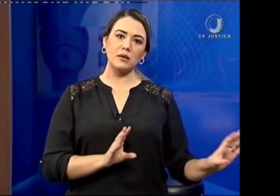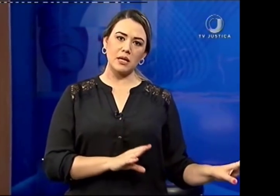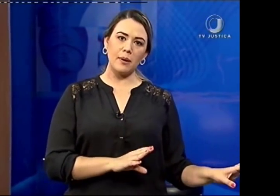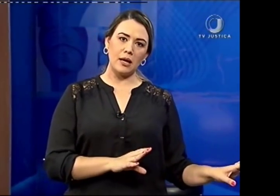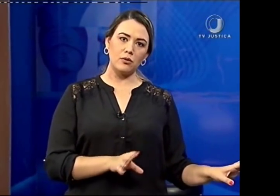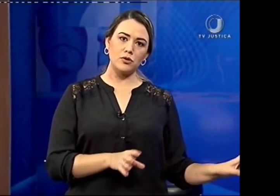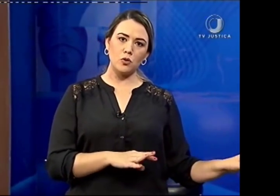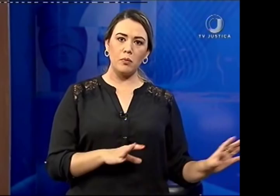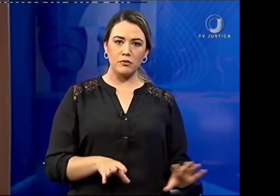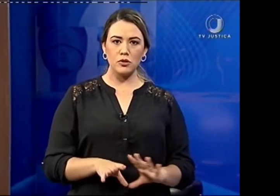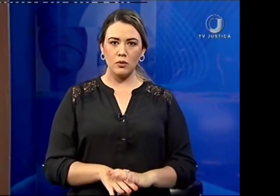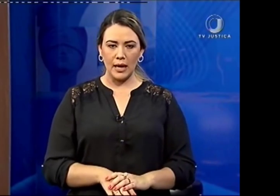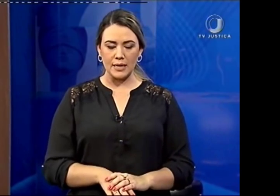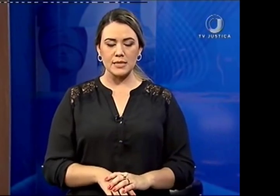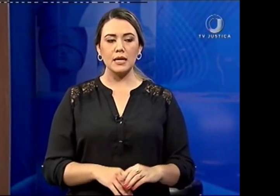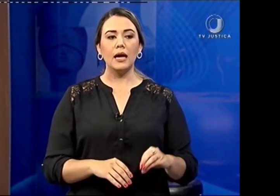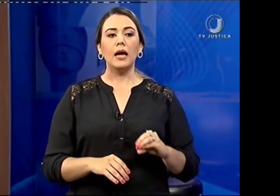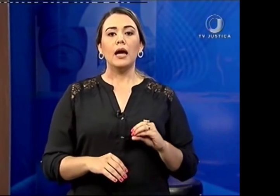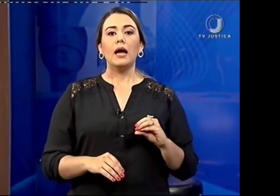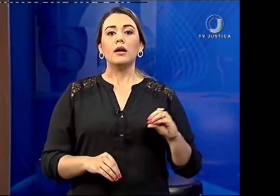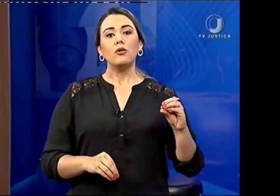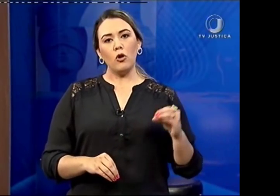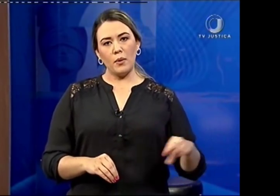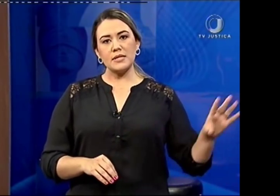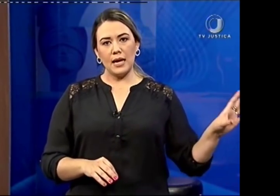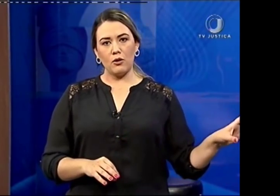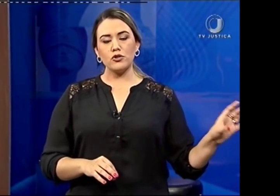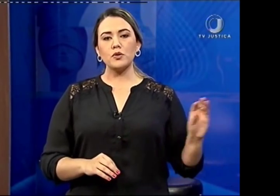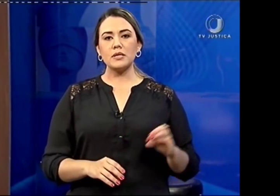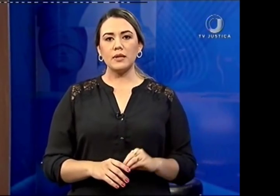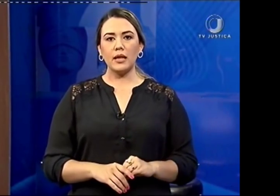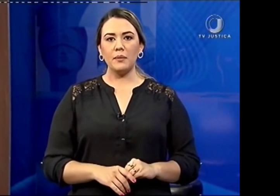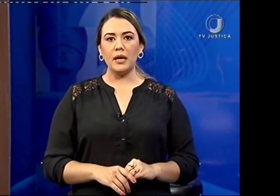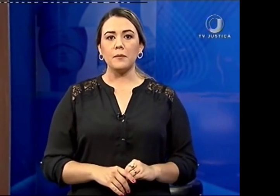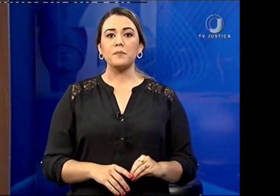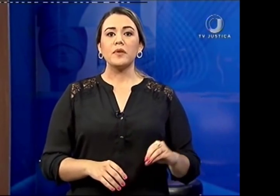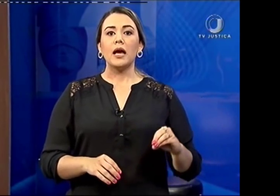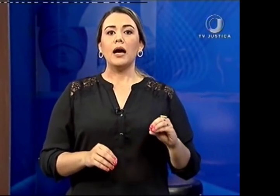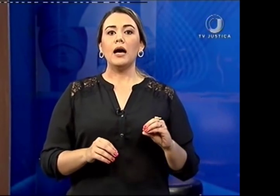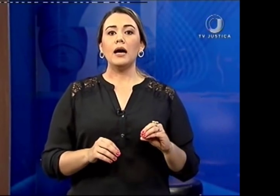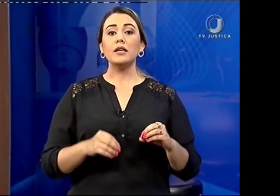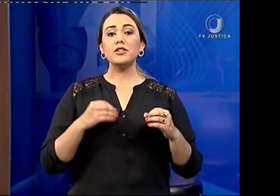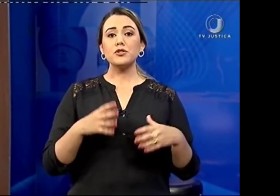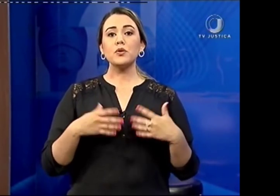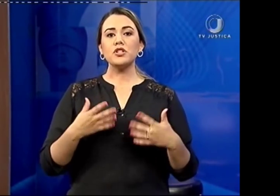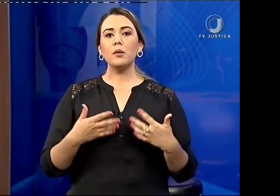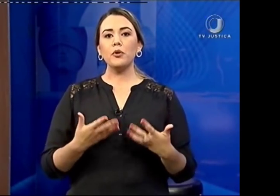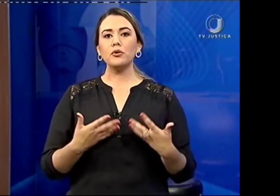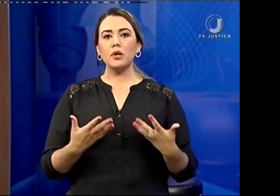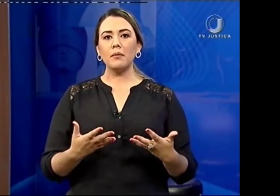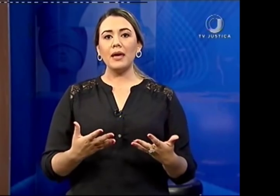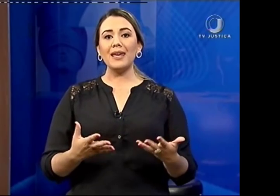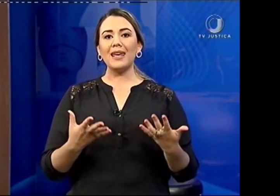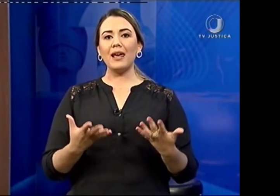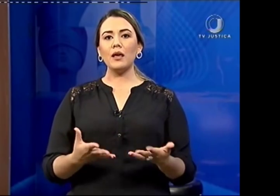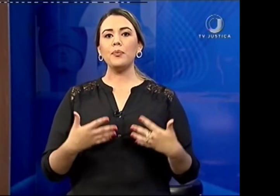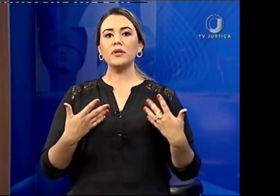aos trabalhadores urbanos e rurais, como a Constituição determina. E se discutia muito também quem